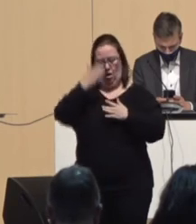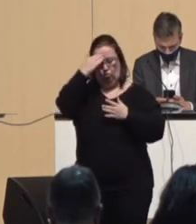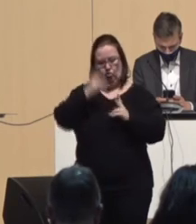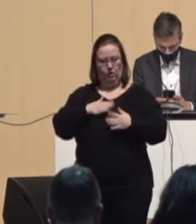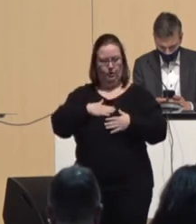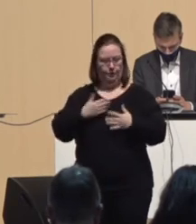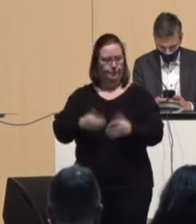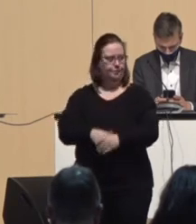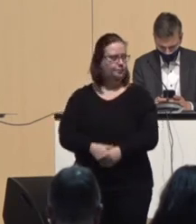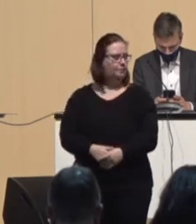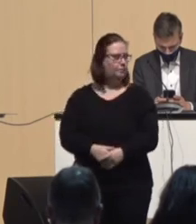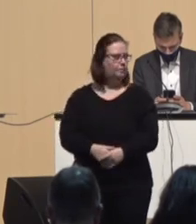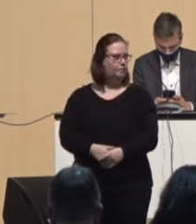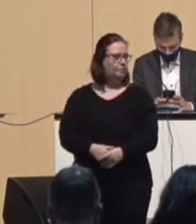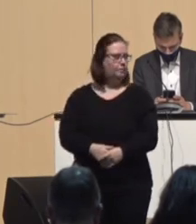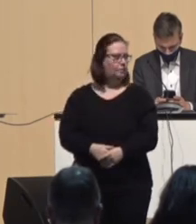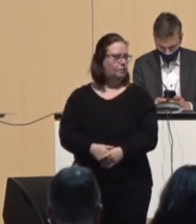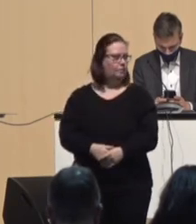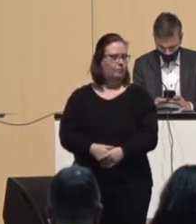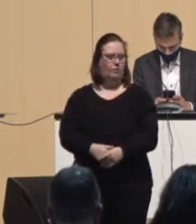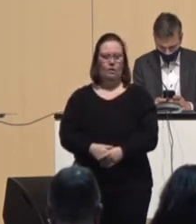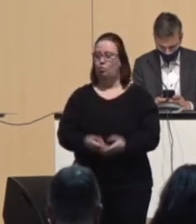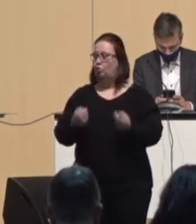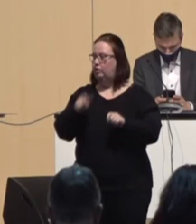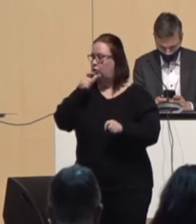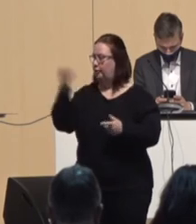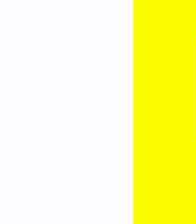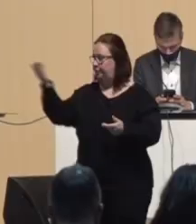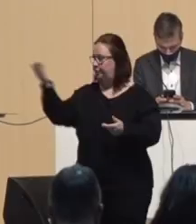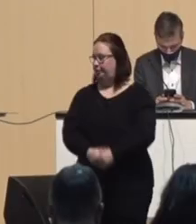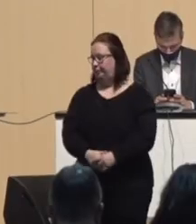zusteht. So, jetzt zum Schlusswort, Herr Maloney.